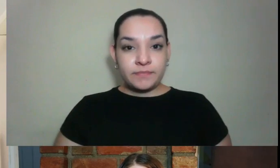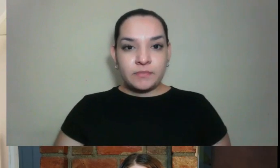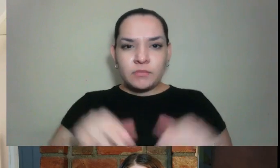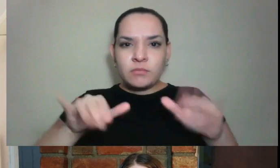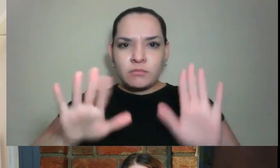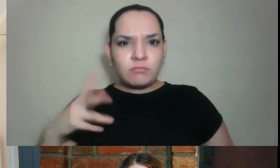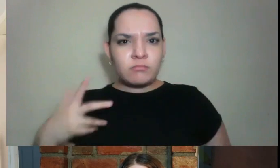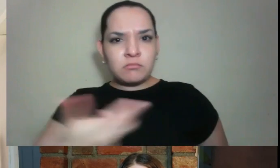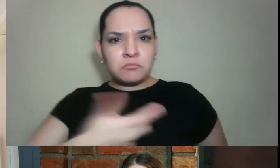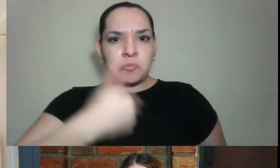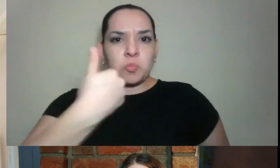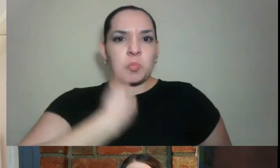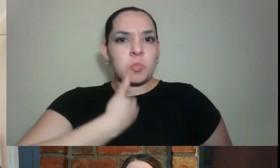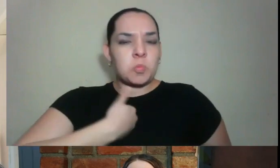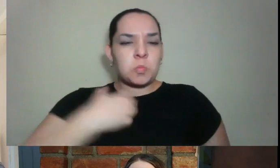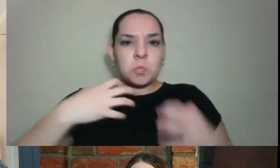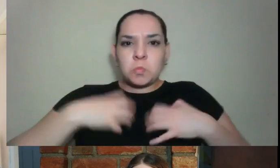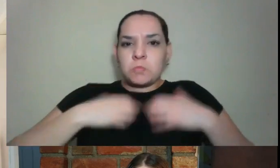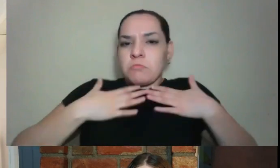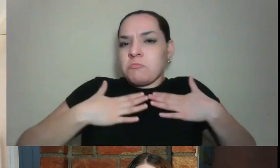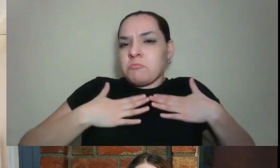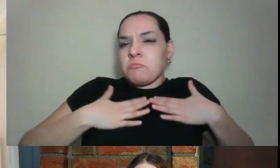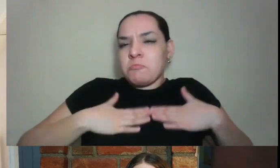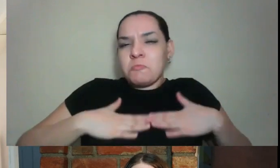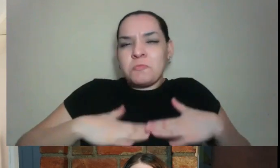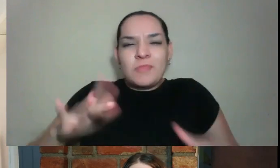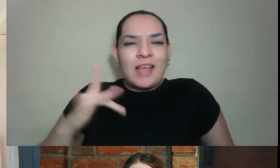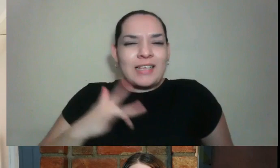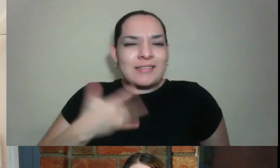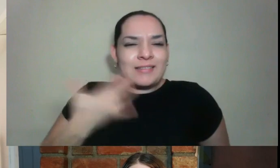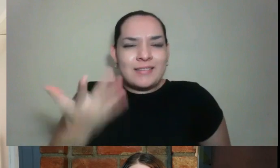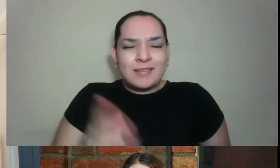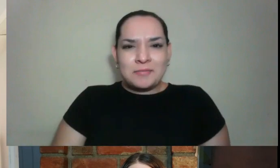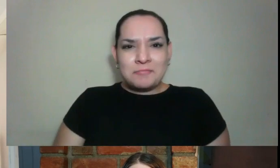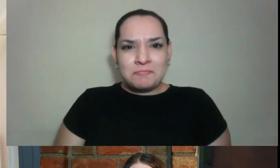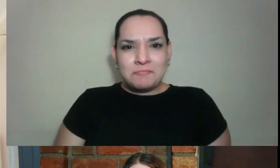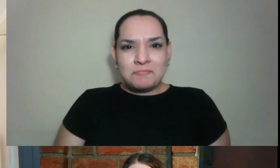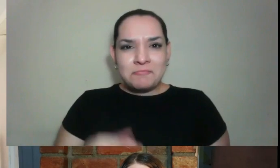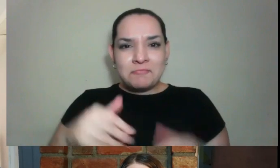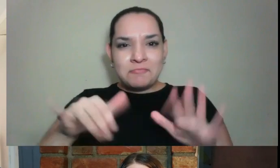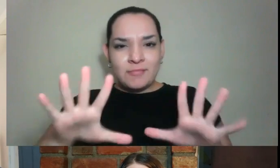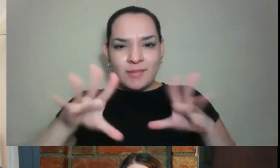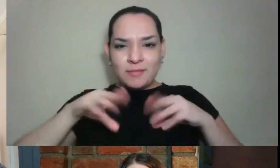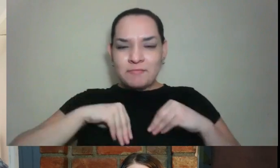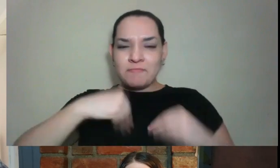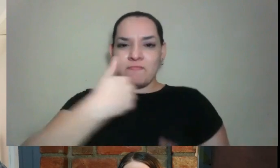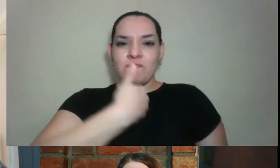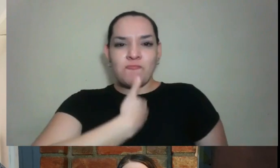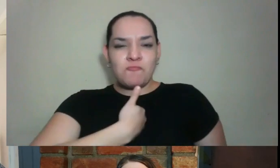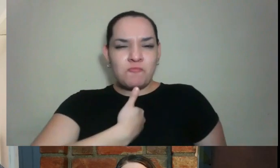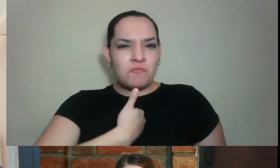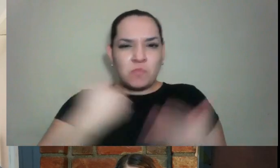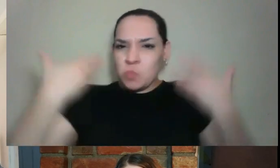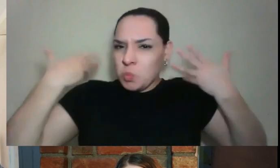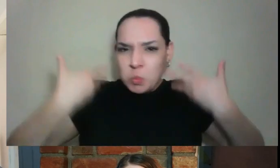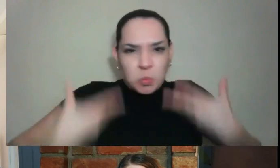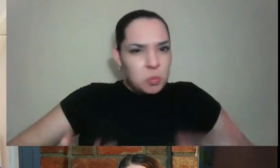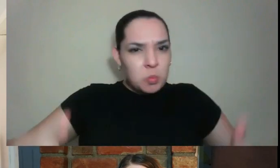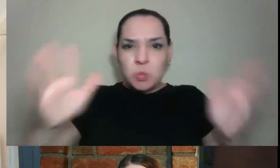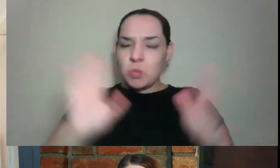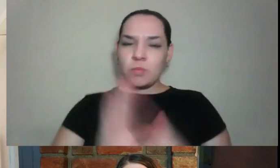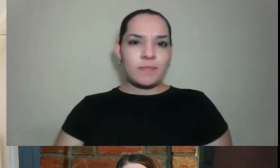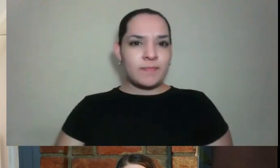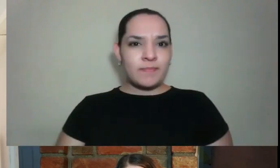Porque cuando uno realmente en su vida está tranquilo, cuando uno está bien aceptado,